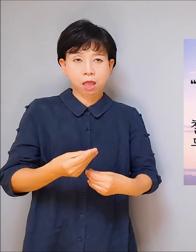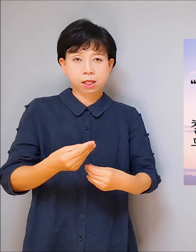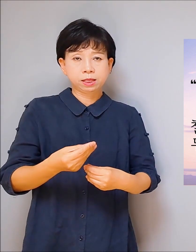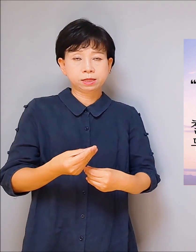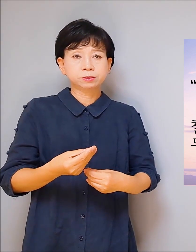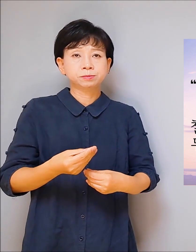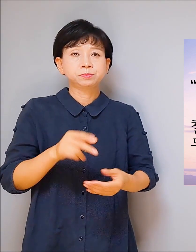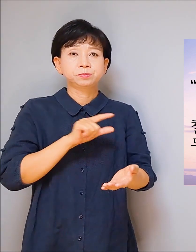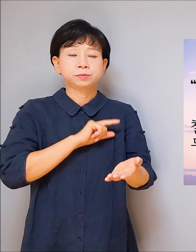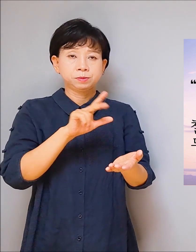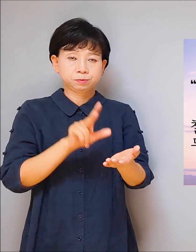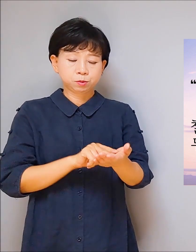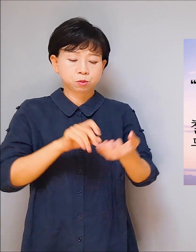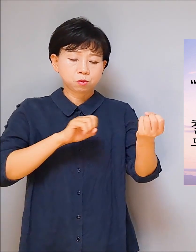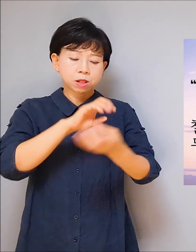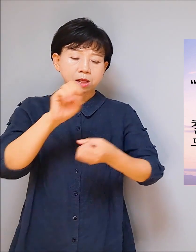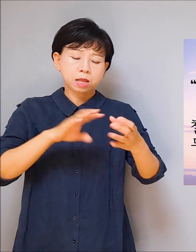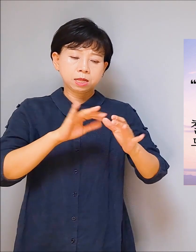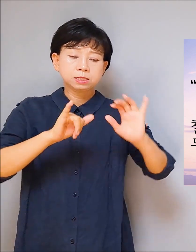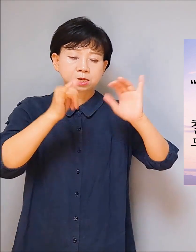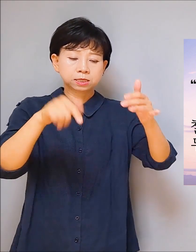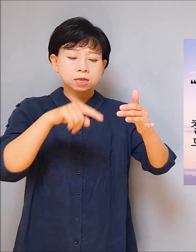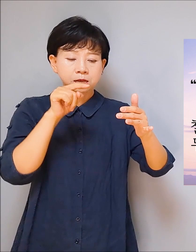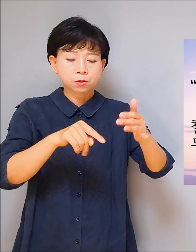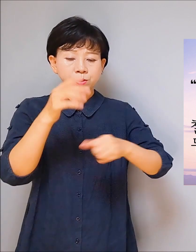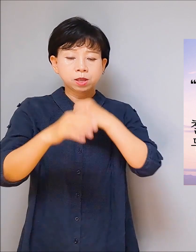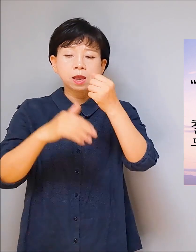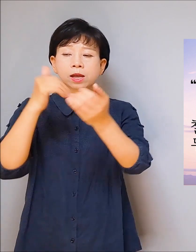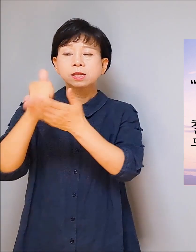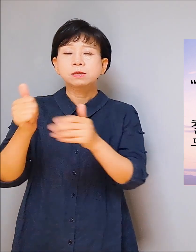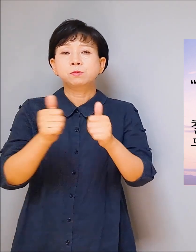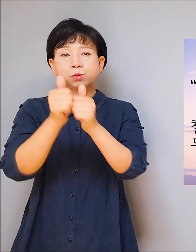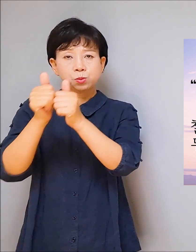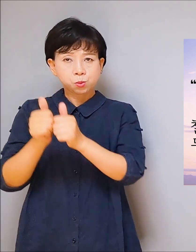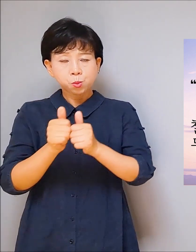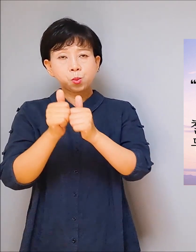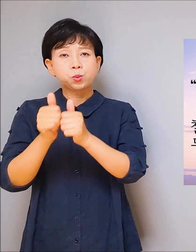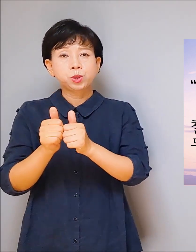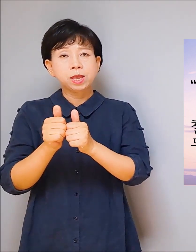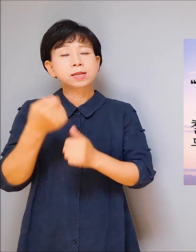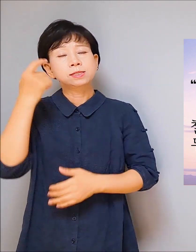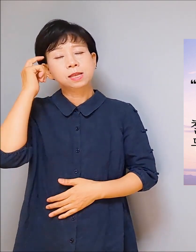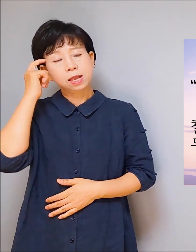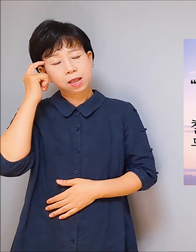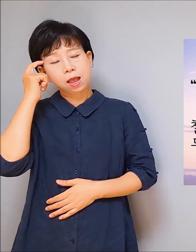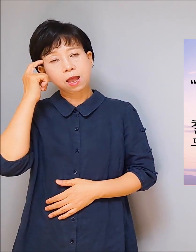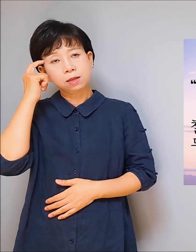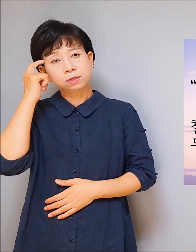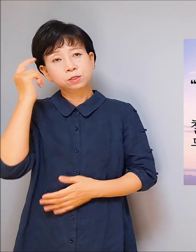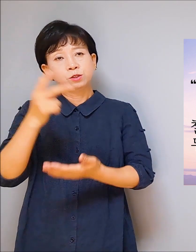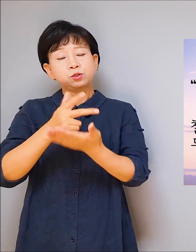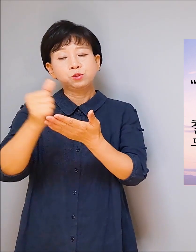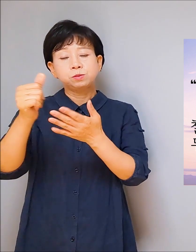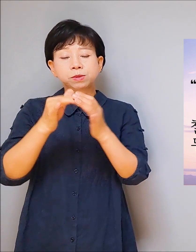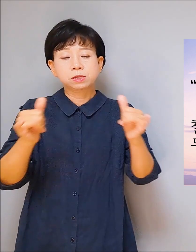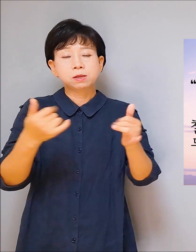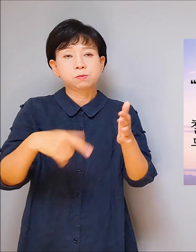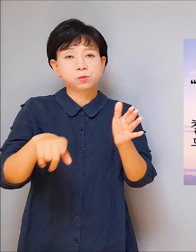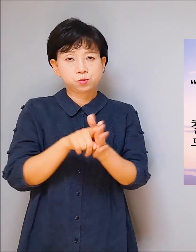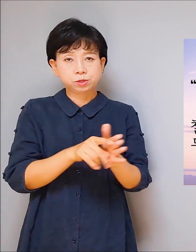찾아보기 힘든 이 혼란스러운 세상에서 하나님과 동행하려는 높은 생각을 품은 주님의 사람들을